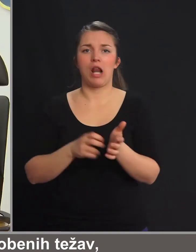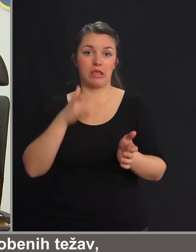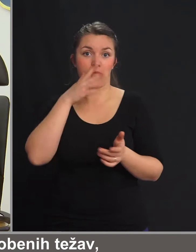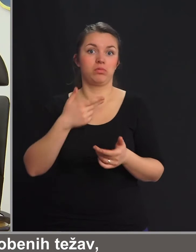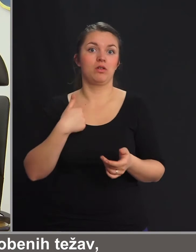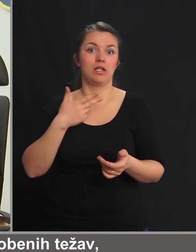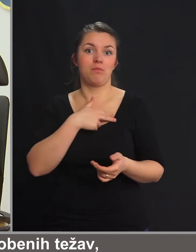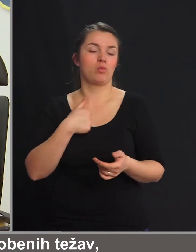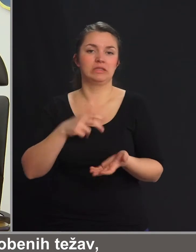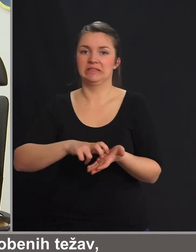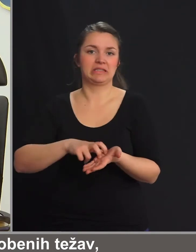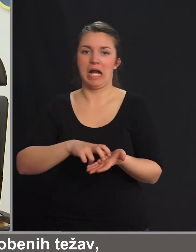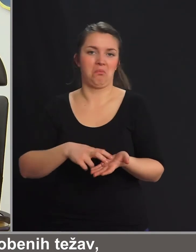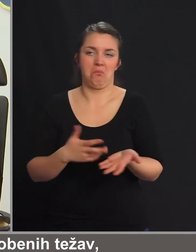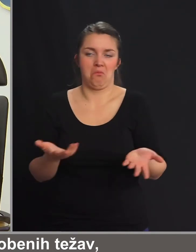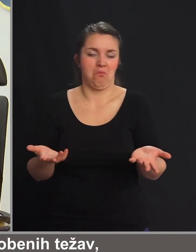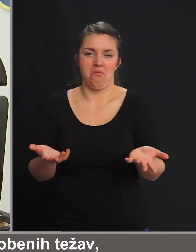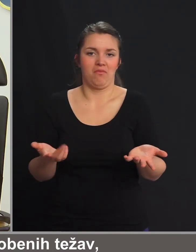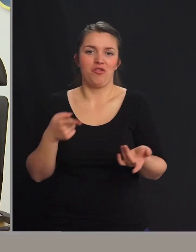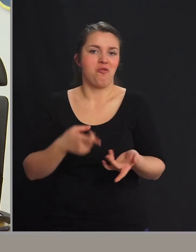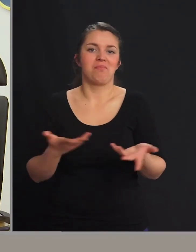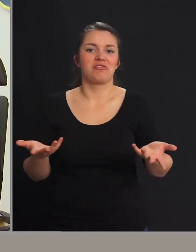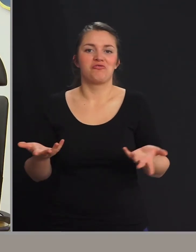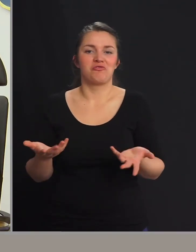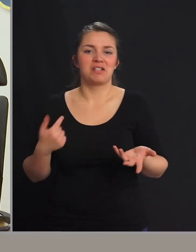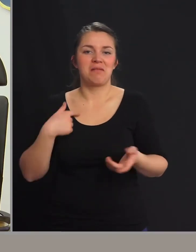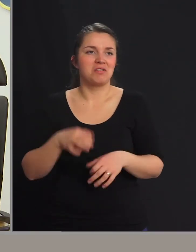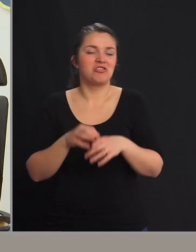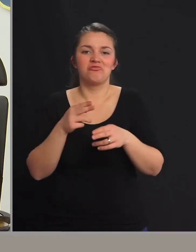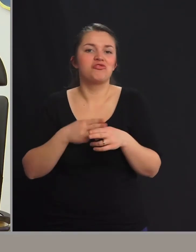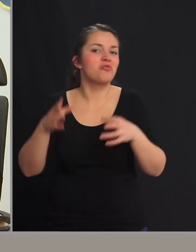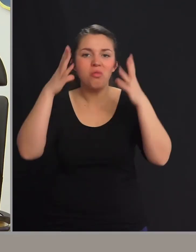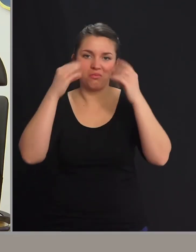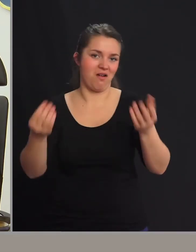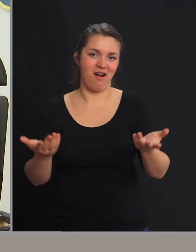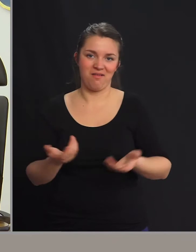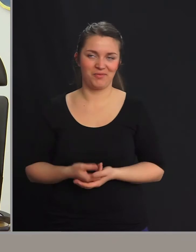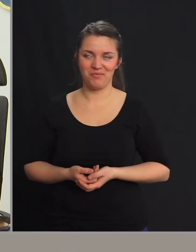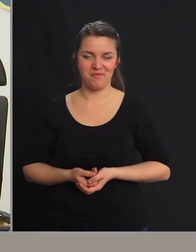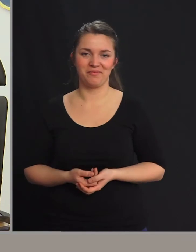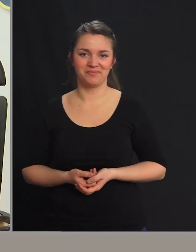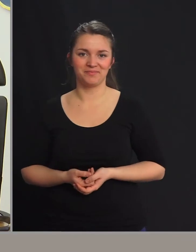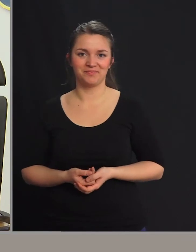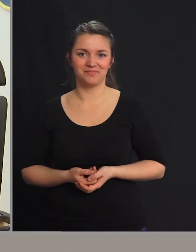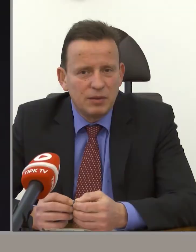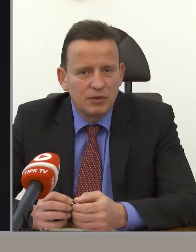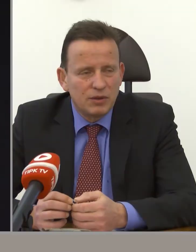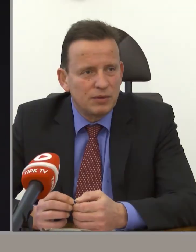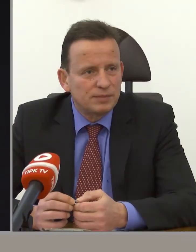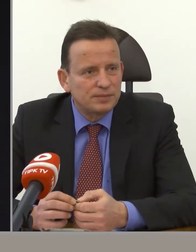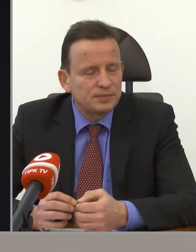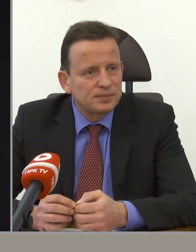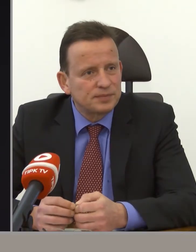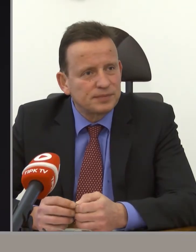kaj šele, da bi bil pri tem strah prisoten, to je pač, se mi zdi nekaj čisto normalnega.